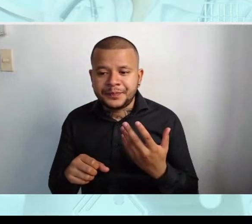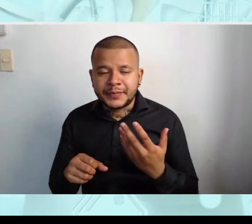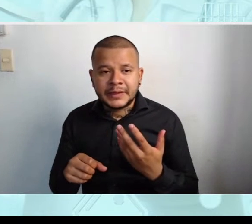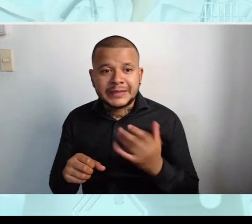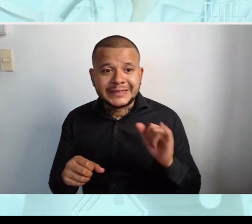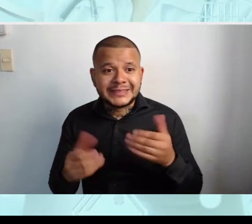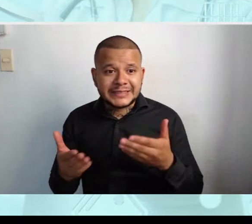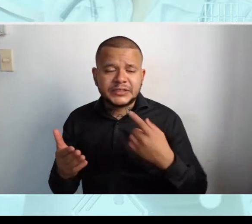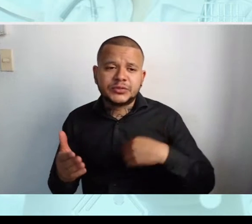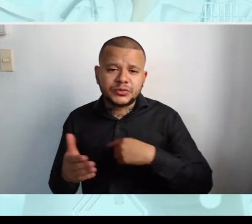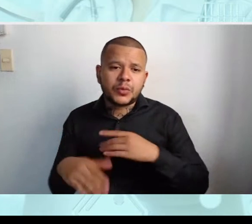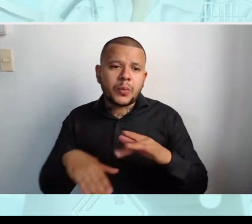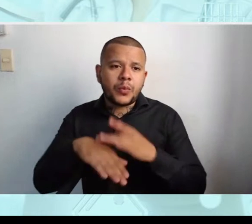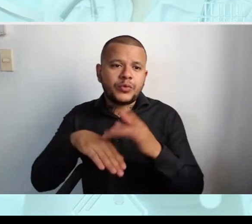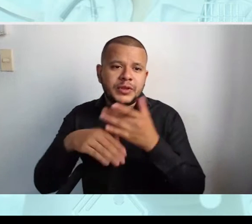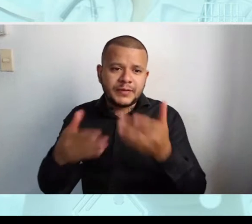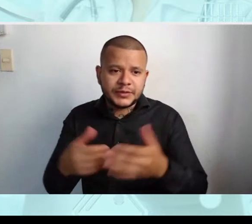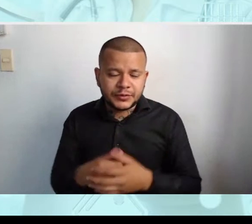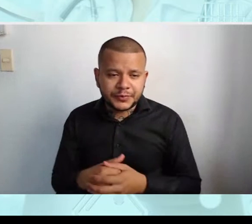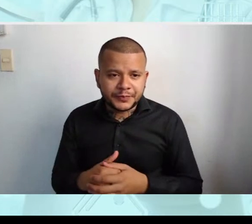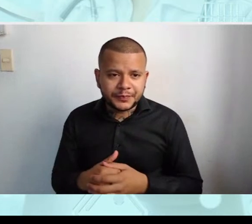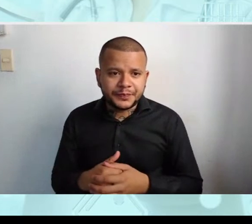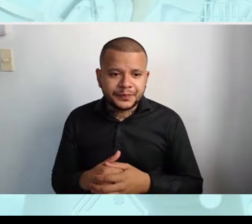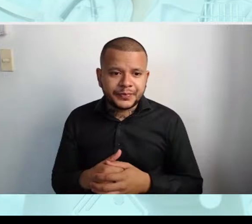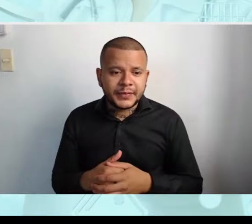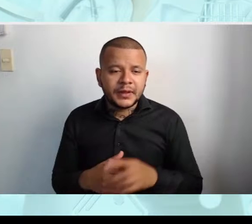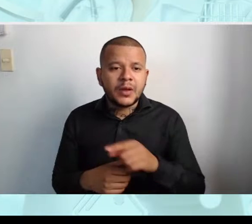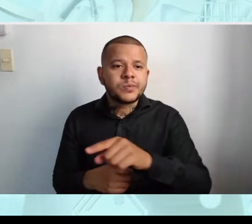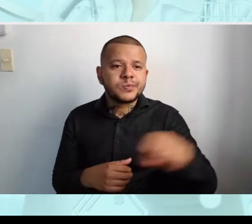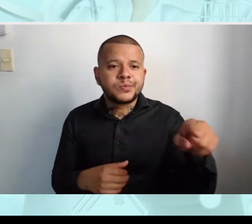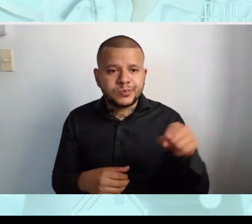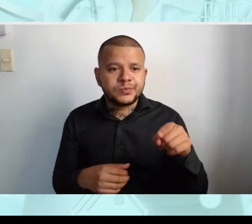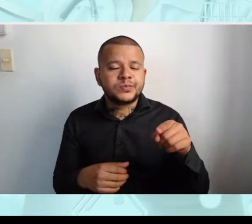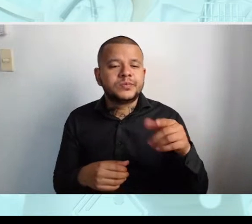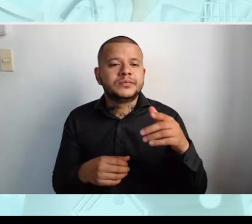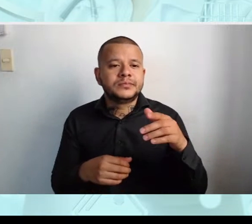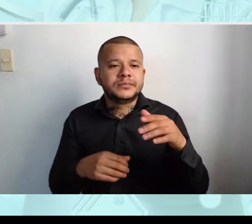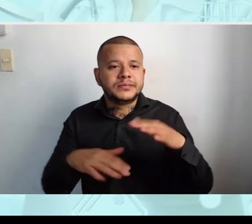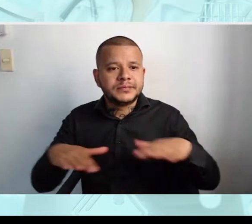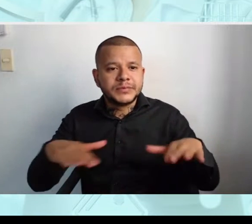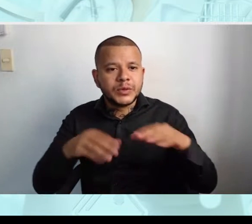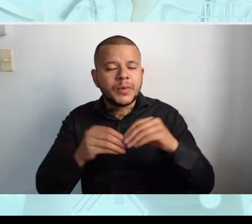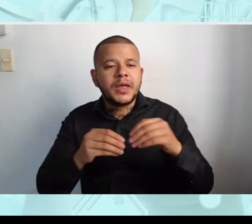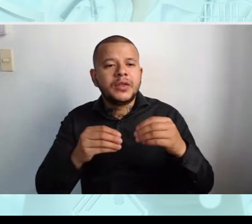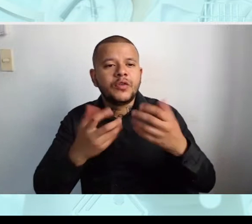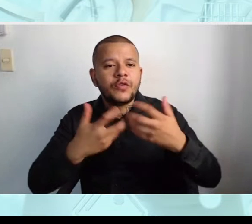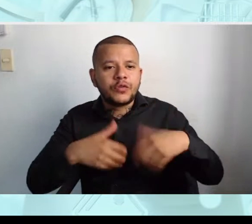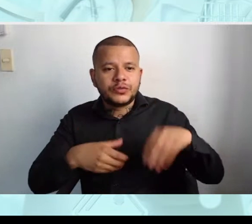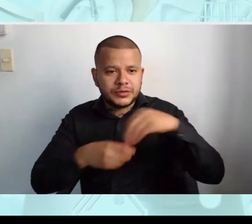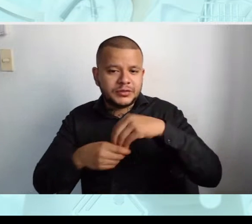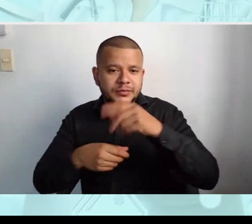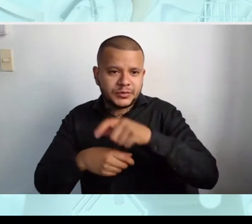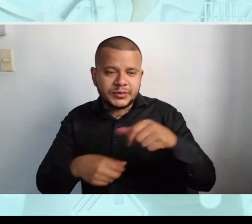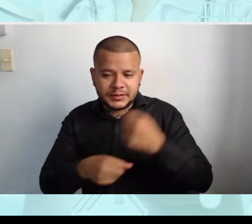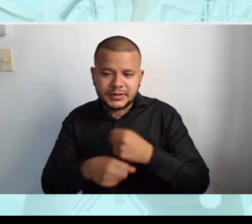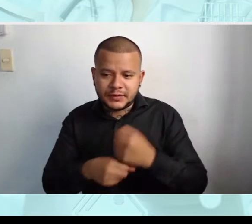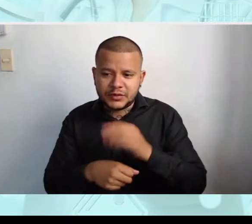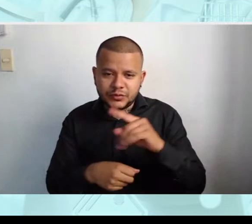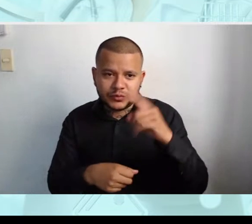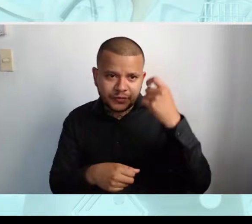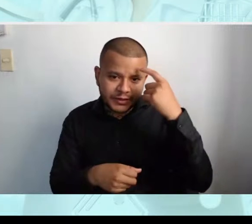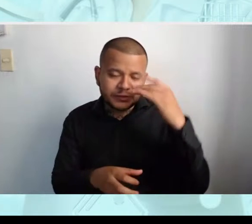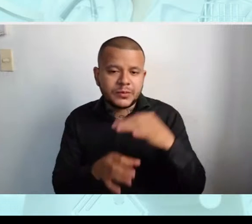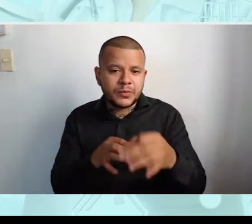referente queremos motivar a los demás territorios y a todos estos funcionarios que tenemos en las gobernaciones, en